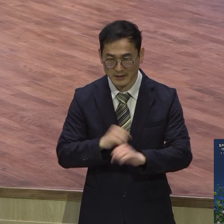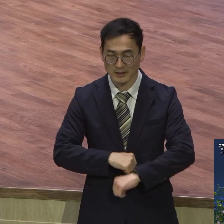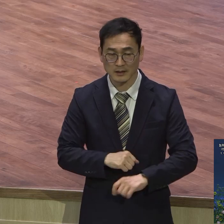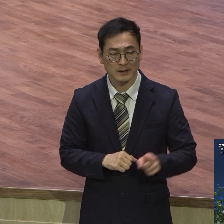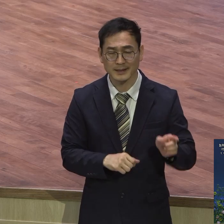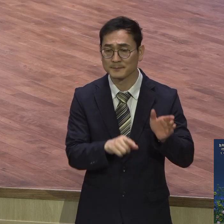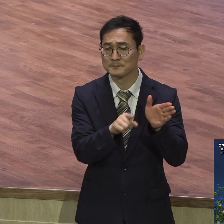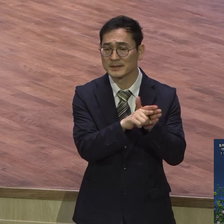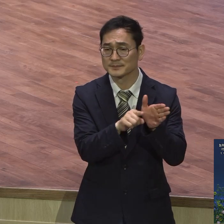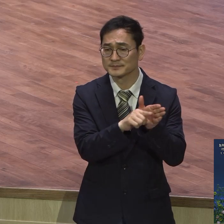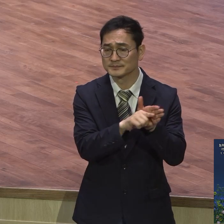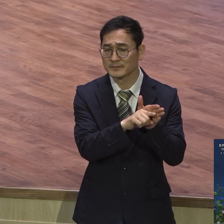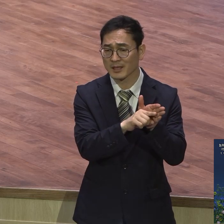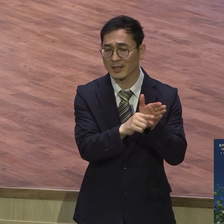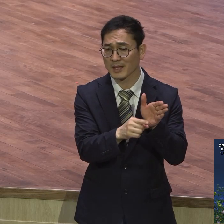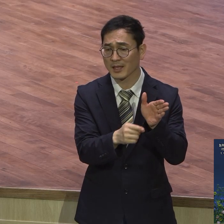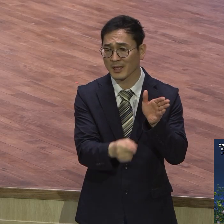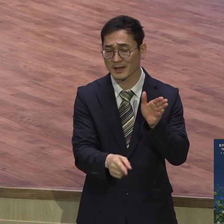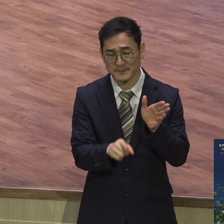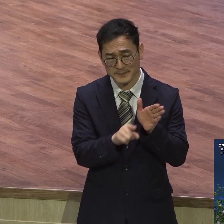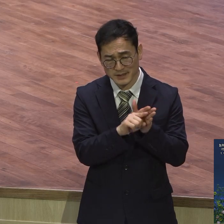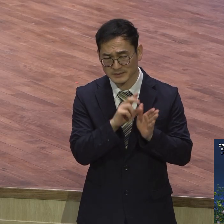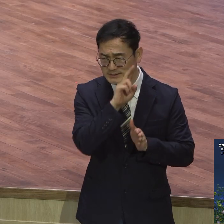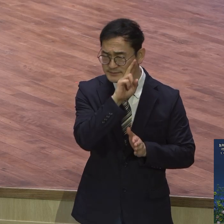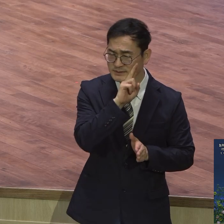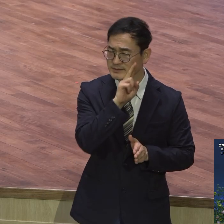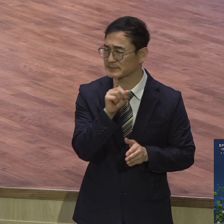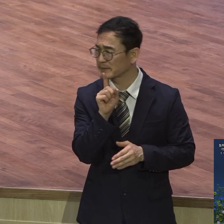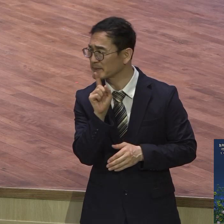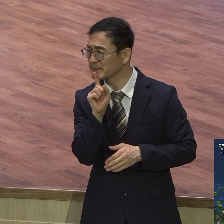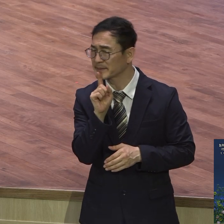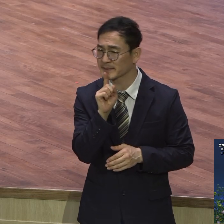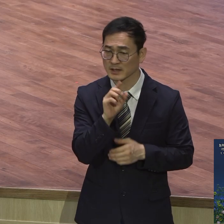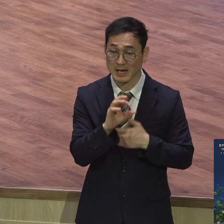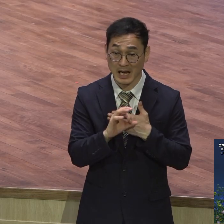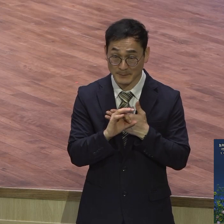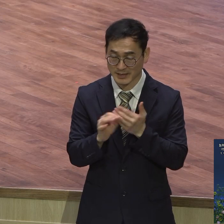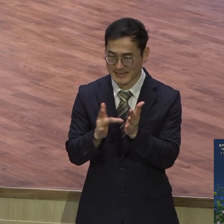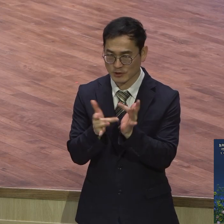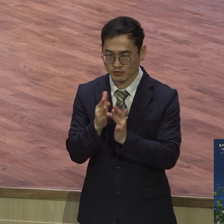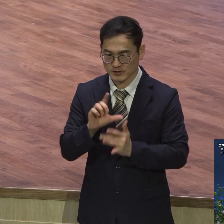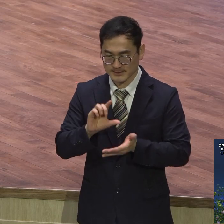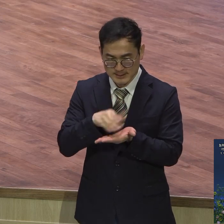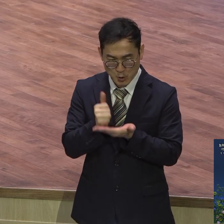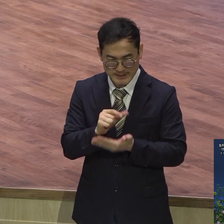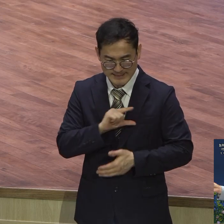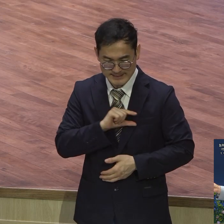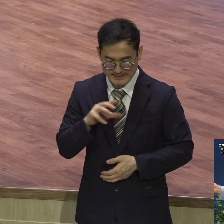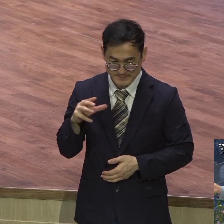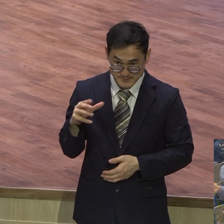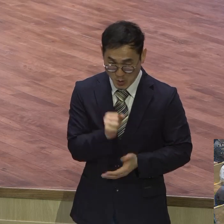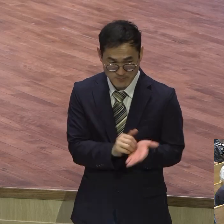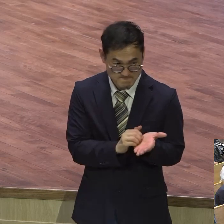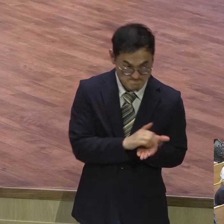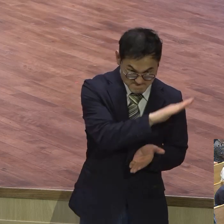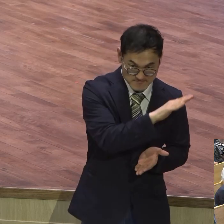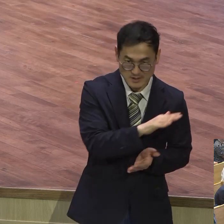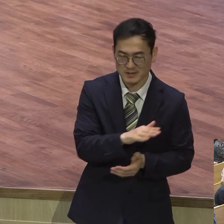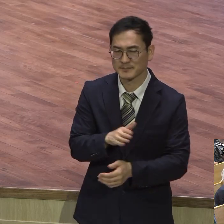불신앙의 말이 입에 나오려고 할 때 예수 그리스도 이름으로 물으시시기 바랍니다